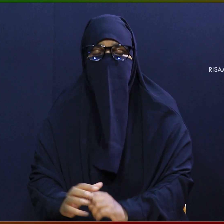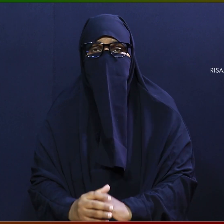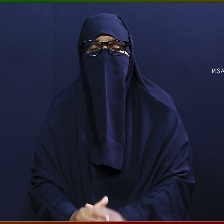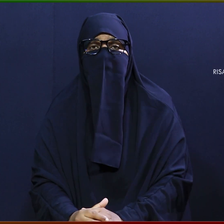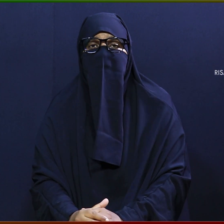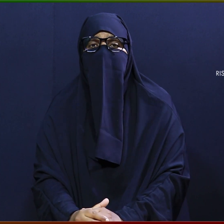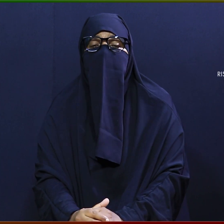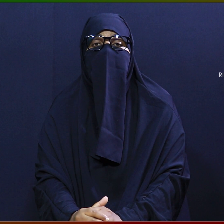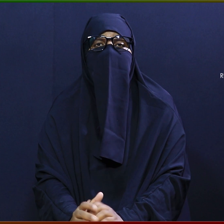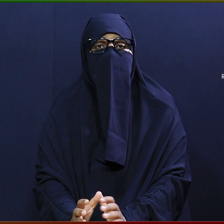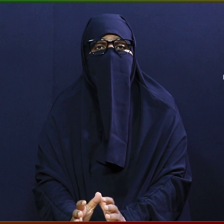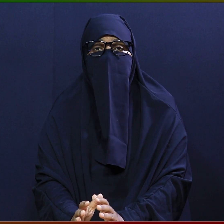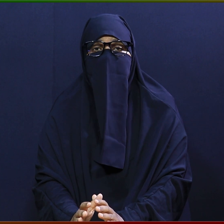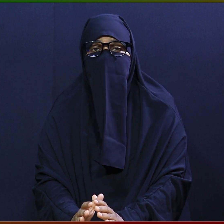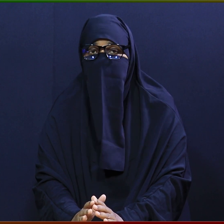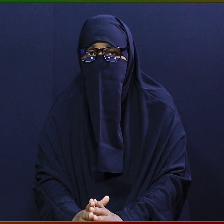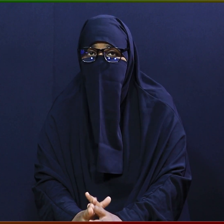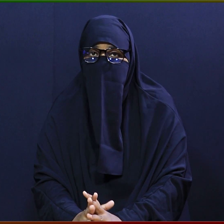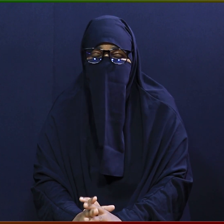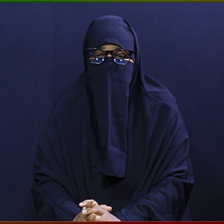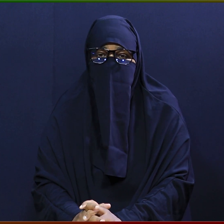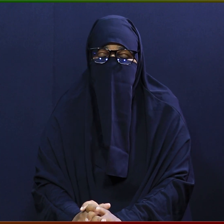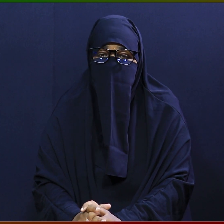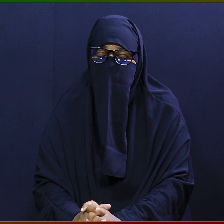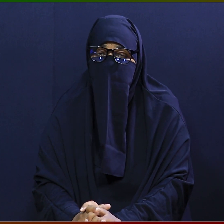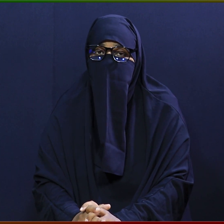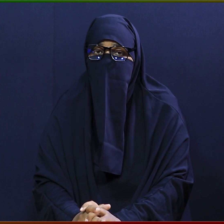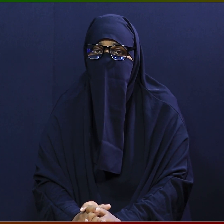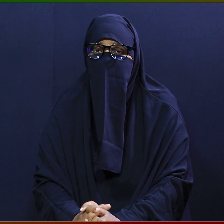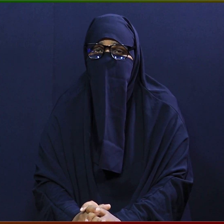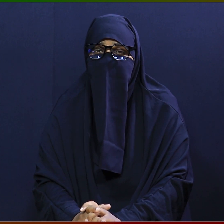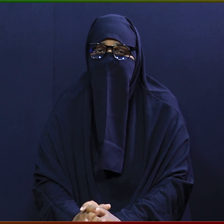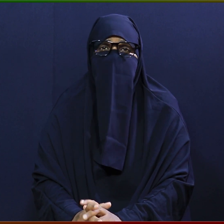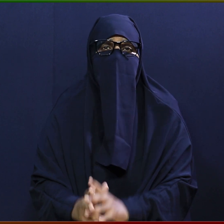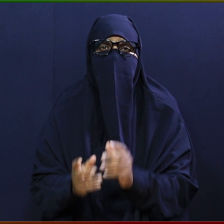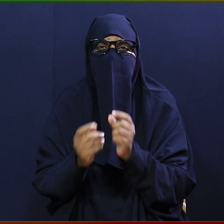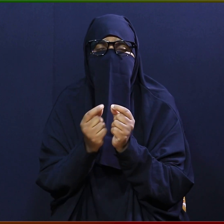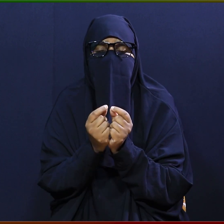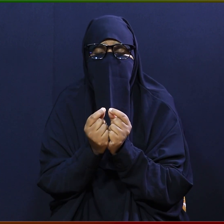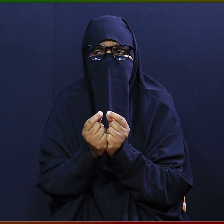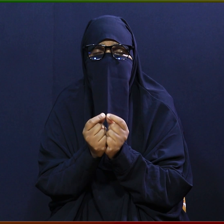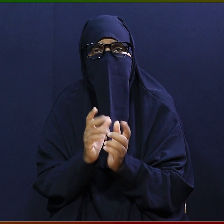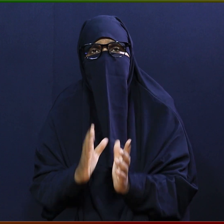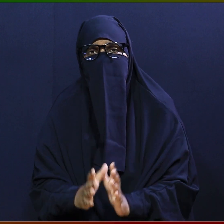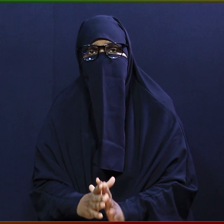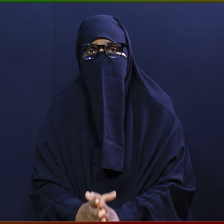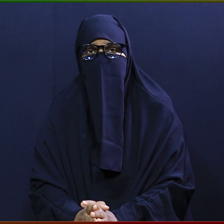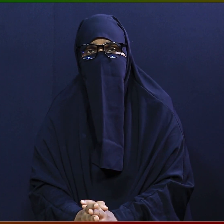cagaaran waxaas dhan waxaa ka daran dadka gabdhaha daaweynka marsada qaarkood markay ku soo ag fadhiistaan sidii hilib bisil oo kale u soo uraayaan